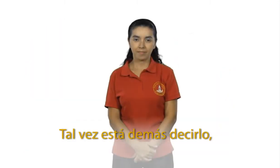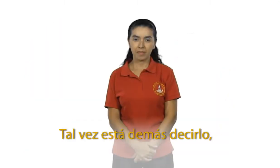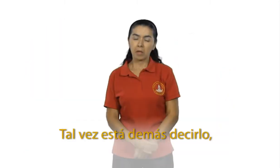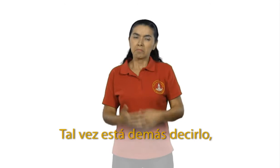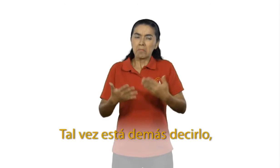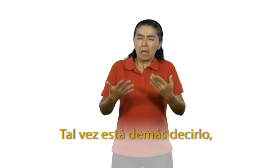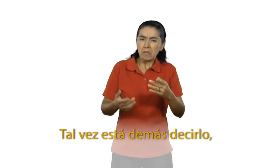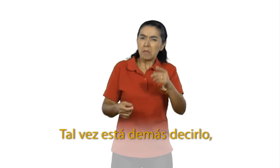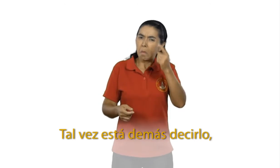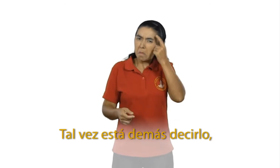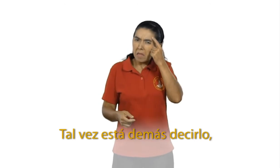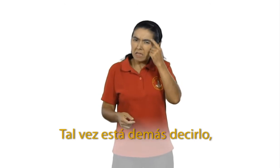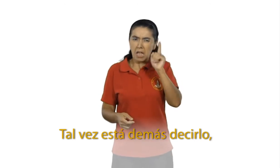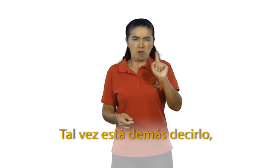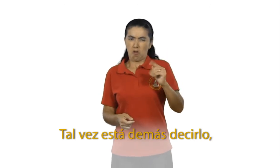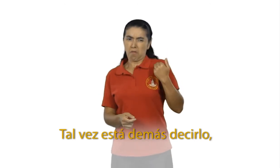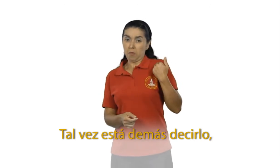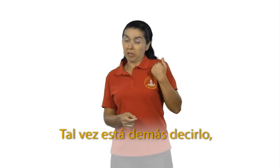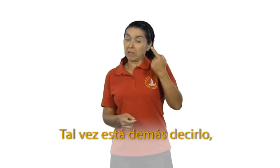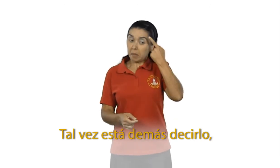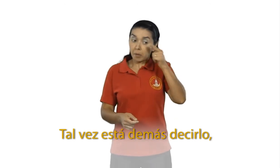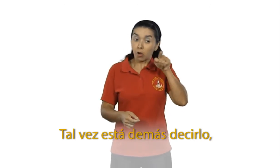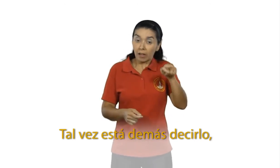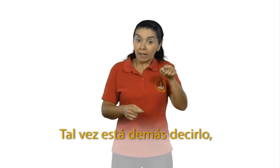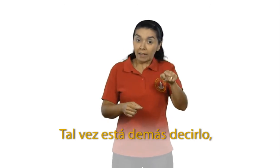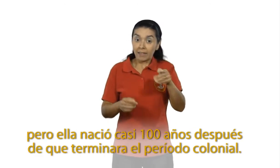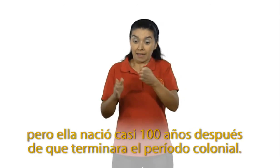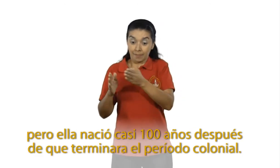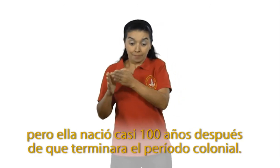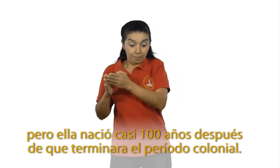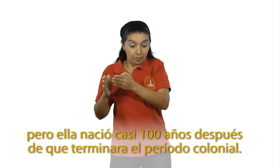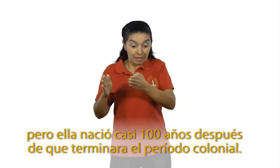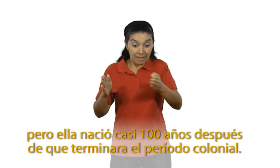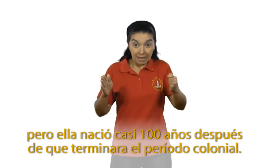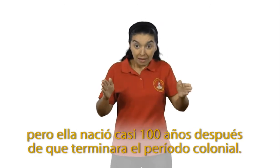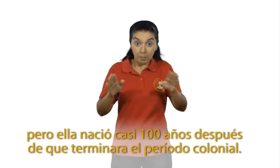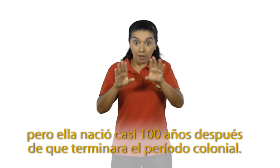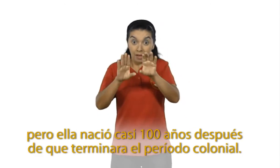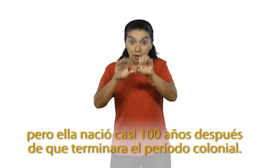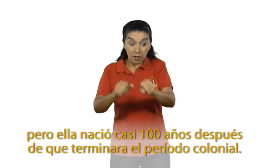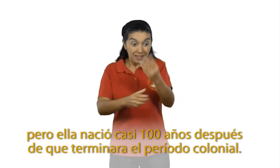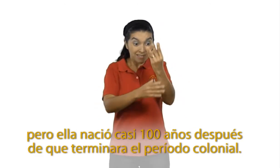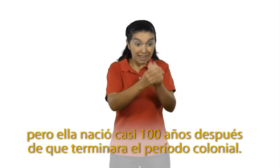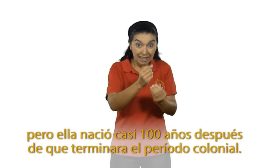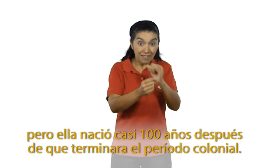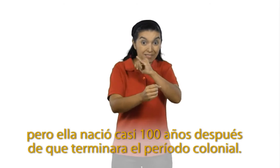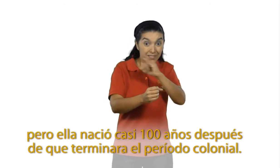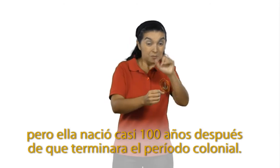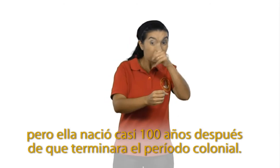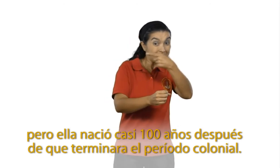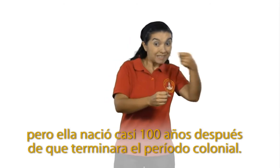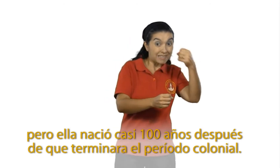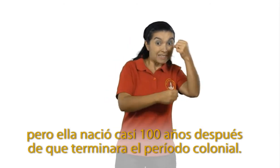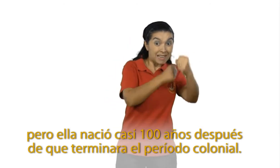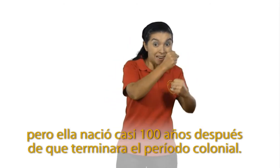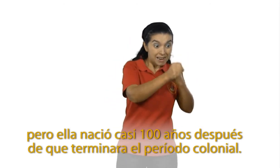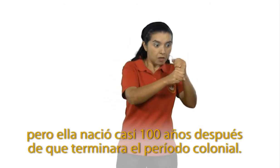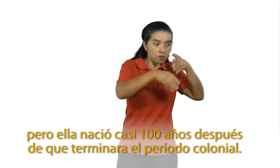Tal vez está de más decirlo, pero ella nació casi 100 años después de que terminara el período